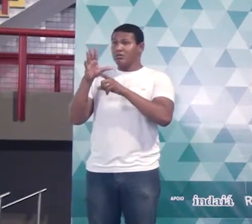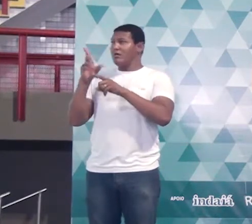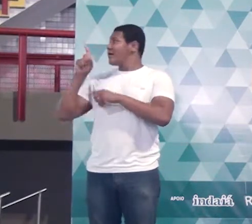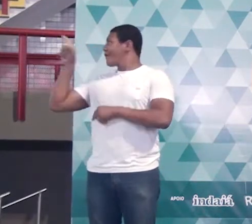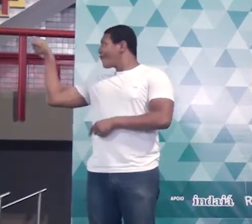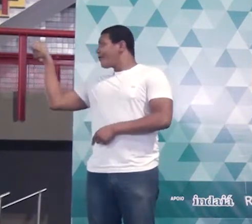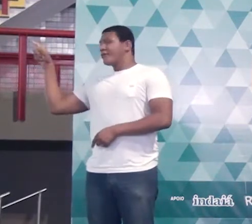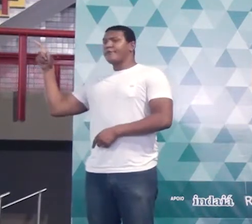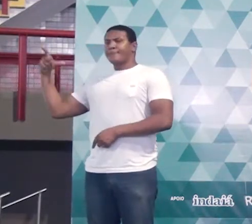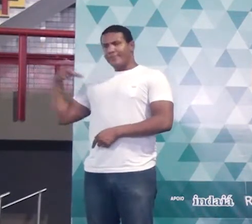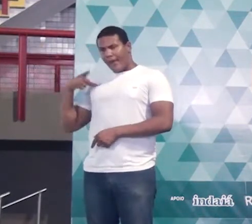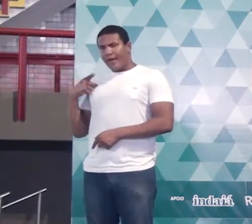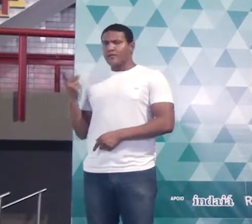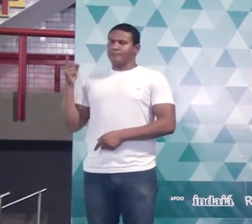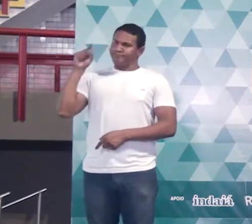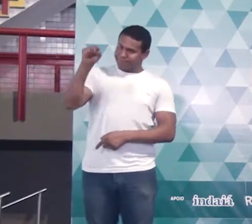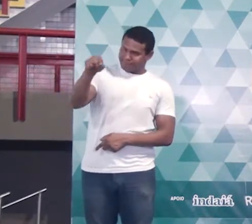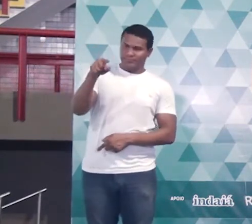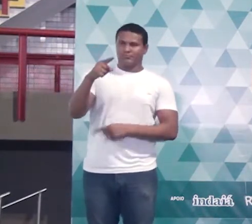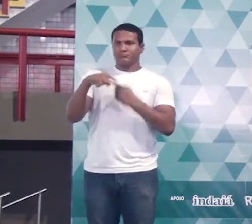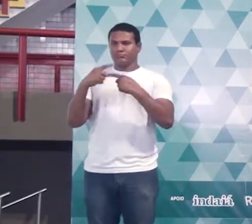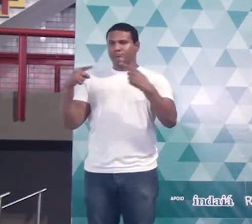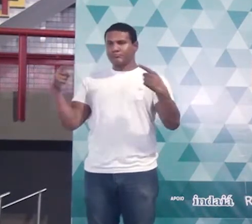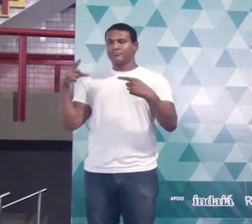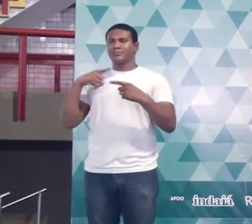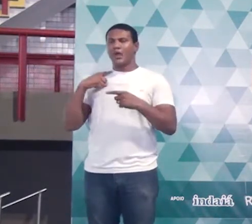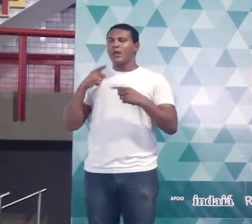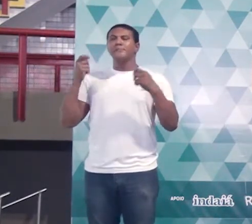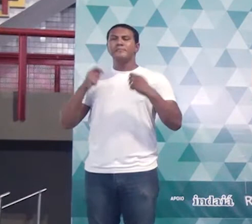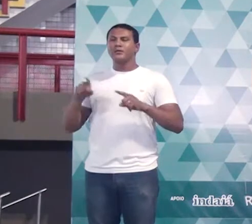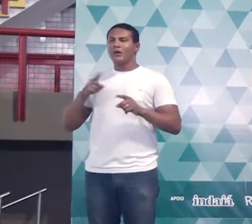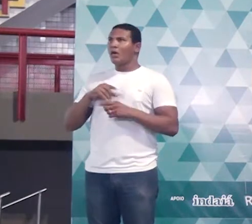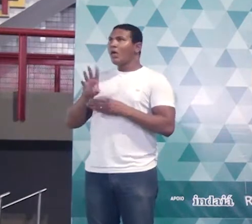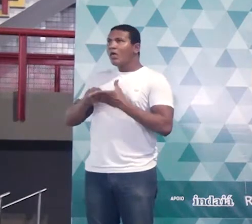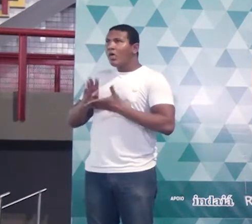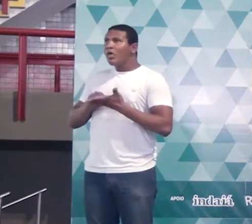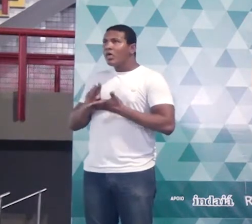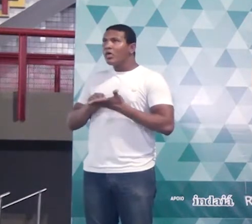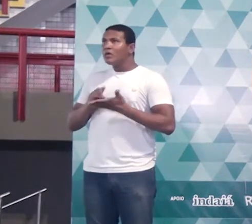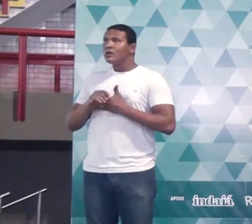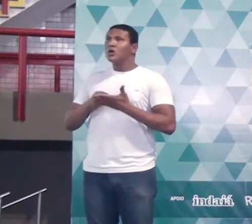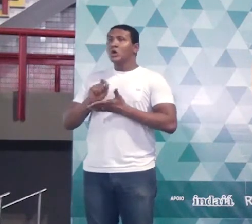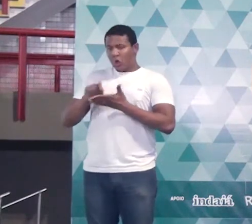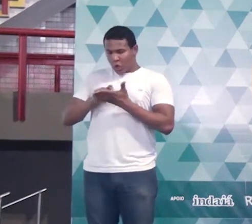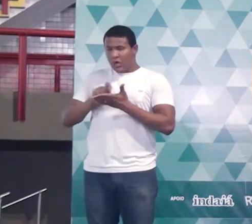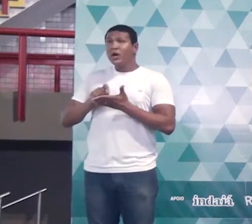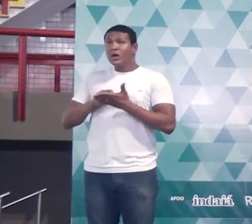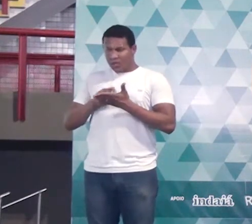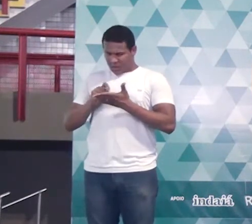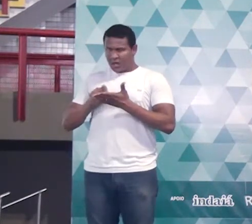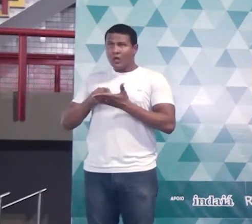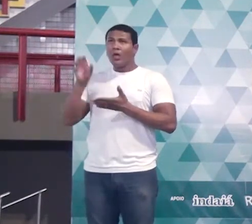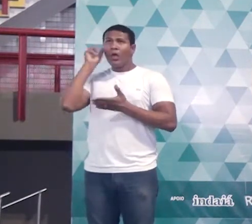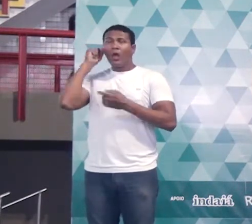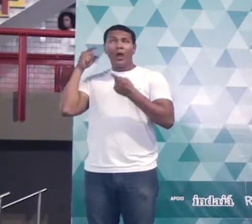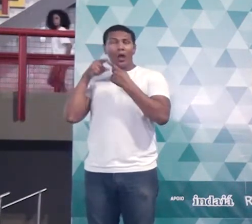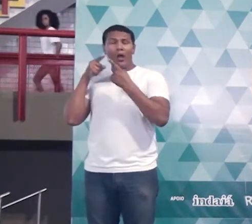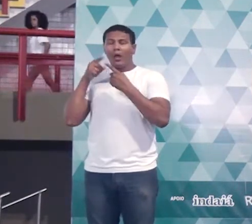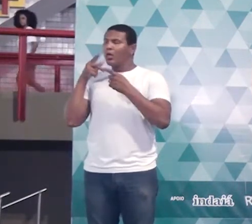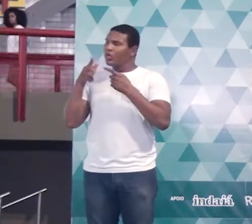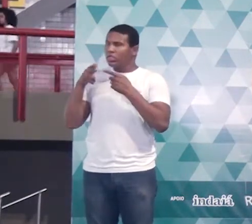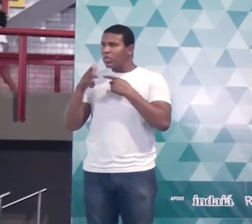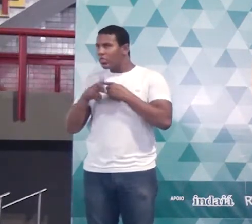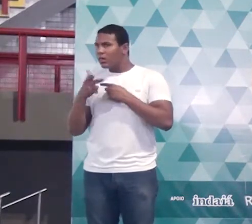aí no seu material também, para facilitar a sua vida, para você não ter que anotar rapidamente nada e prestar